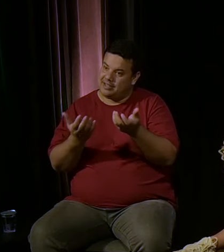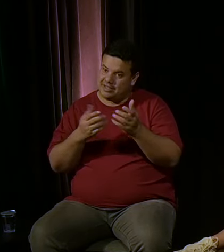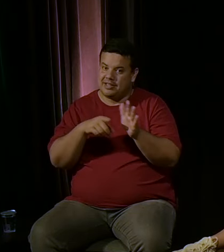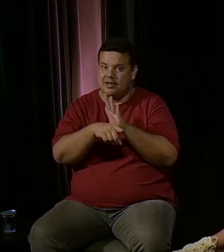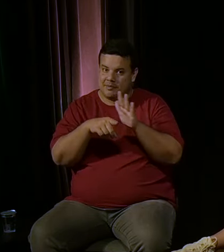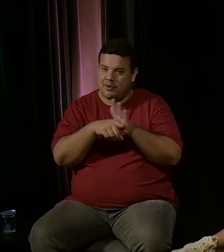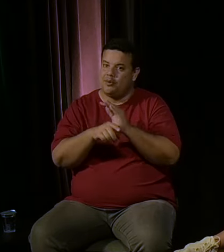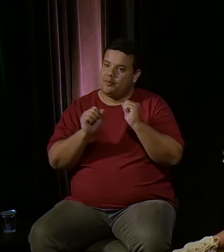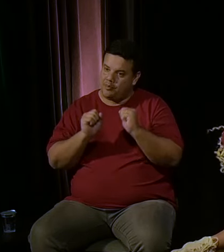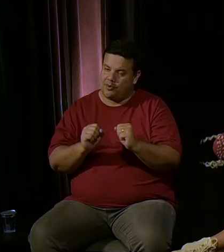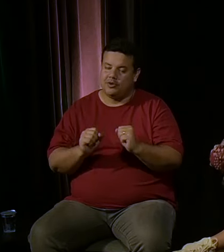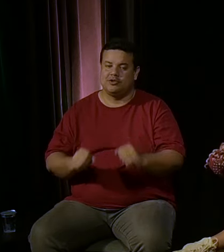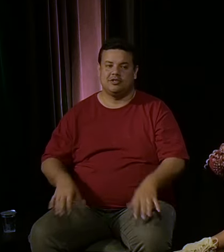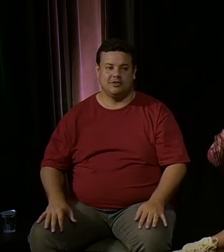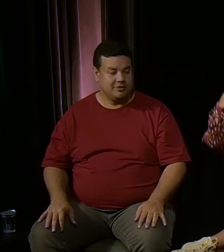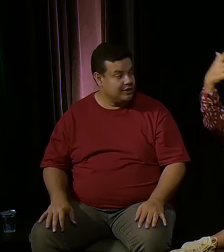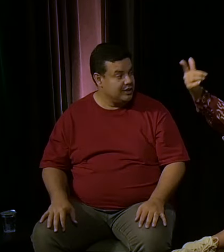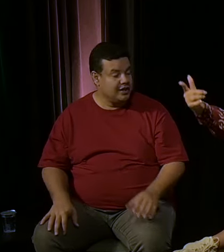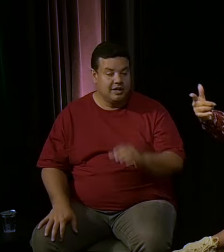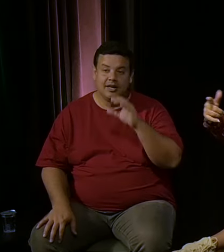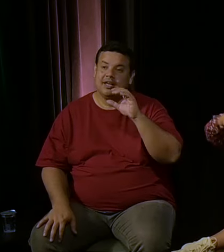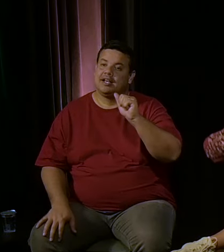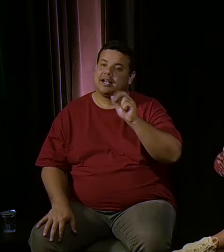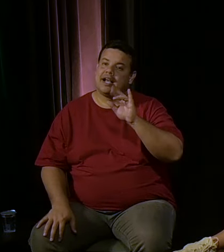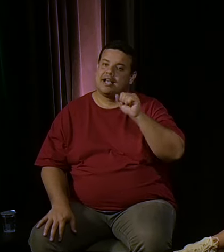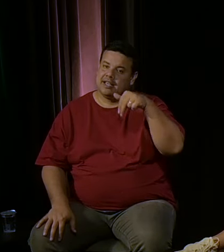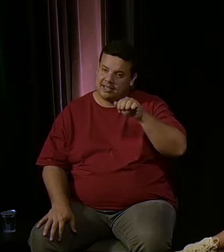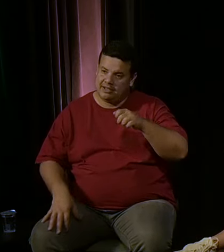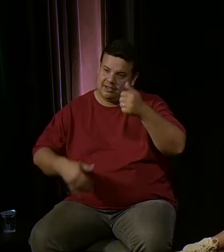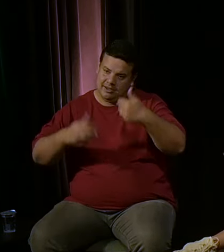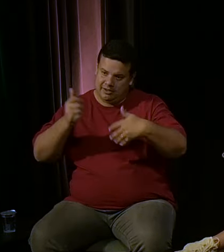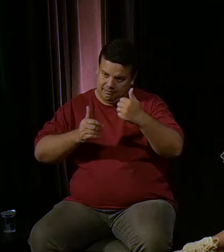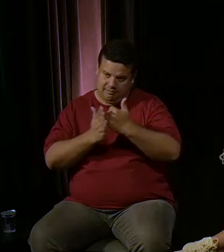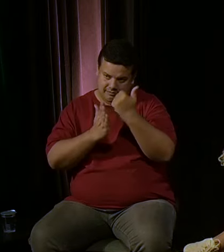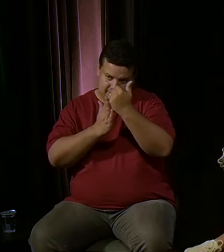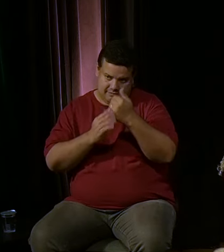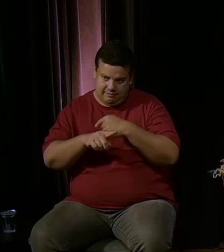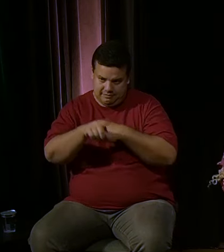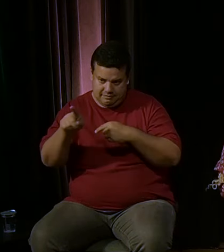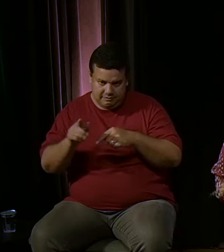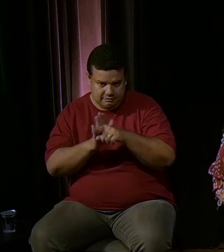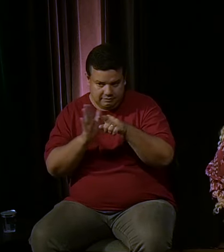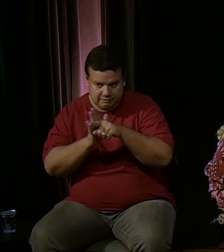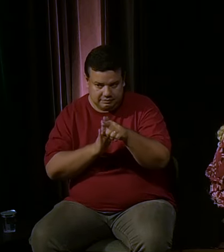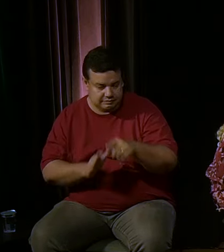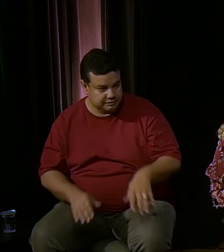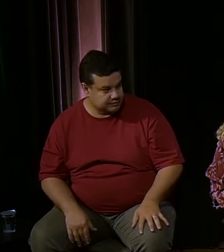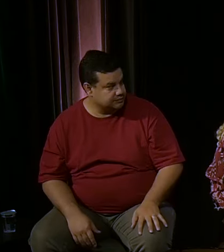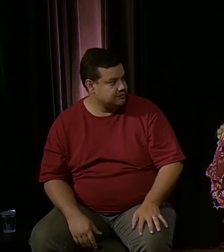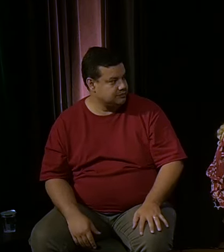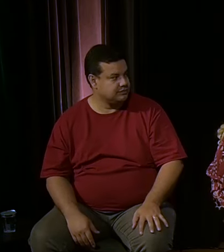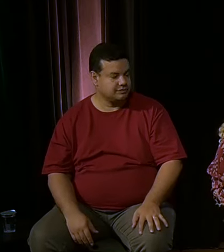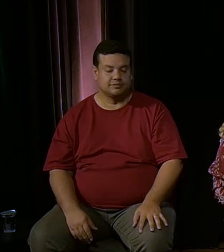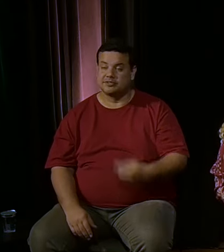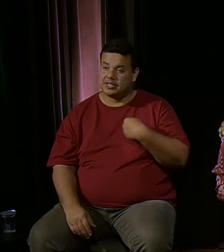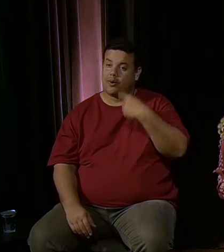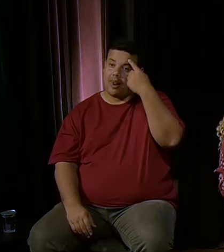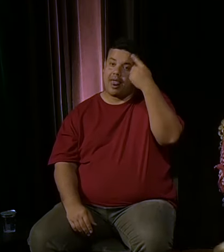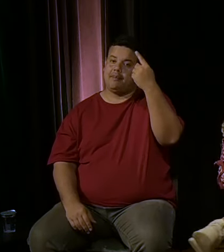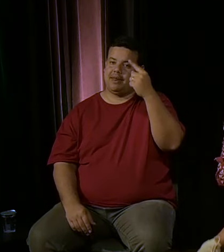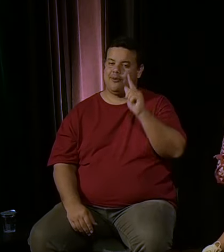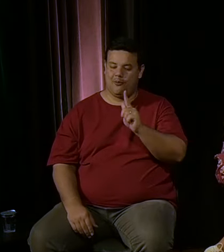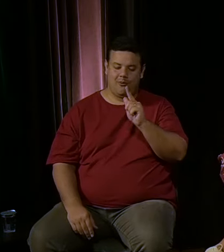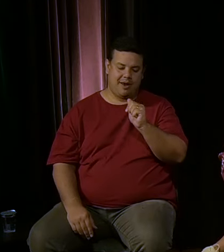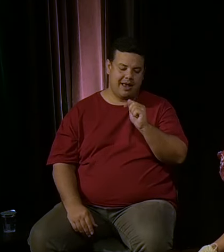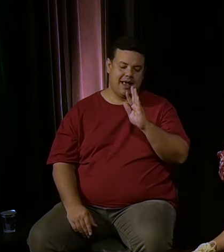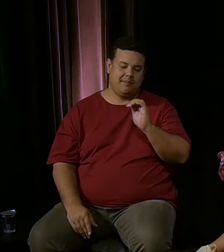pergunta. Ah, a Karine quer falar alguma coisa e a gente passa para você. Era só uma questão que eu lembrei quando o Gabriel estava falando, mas se